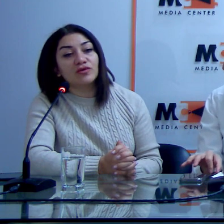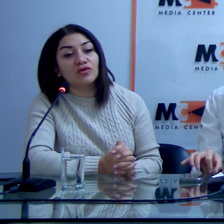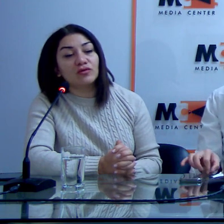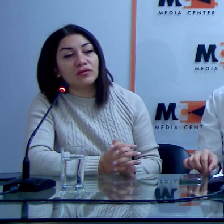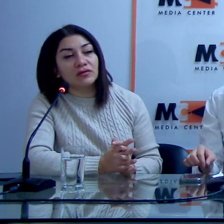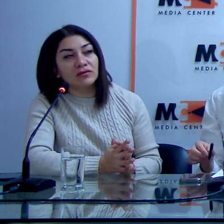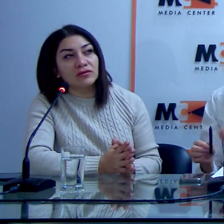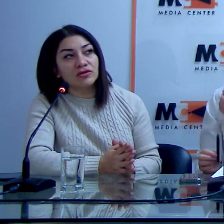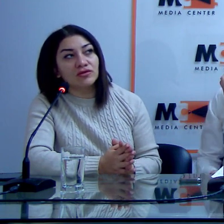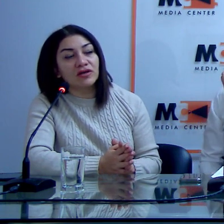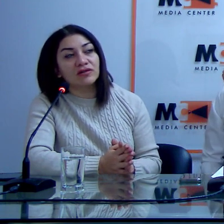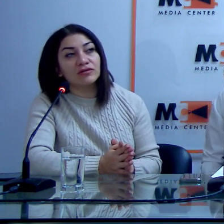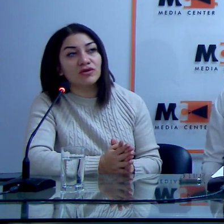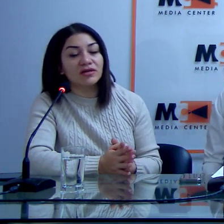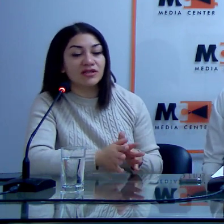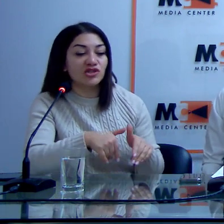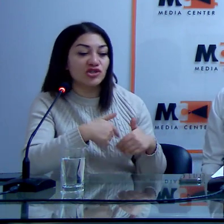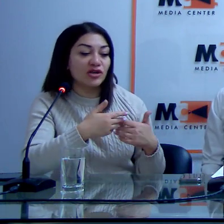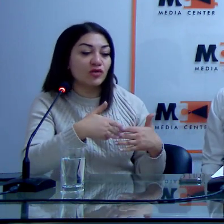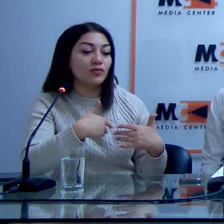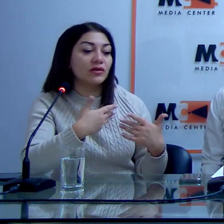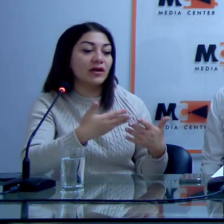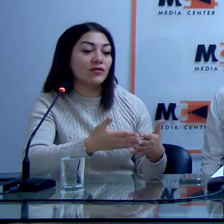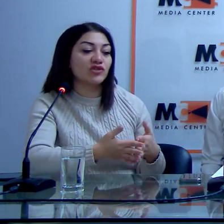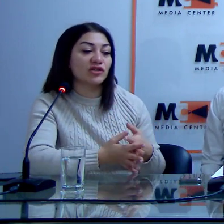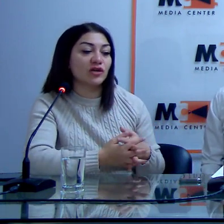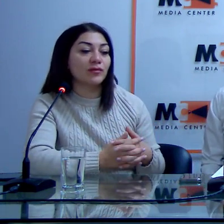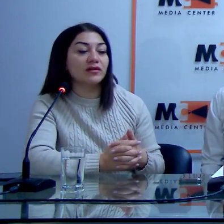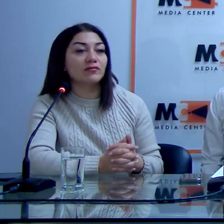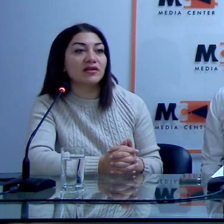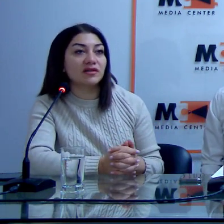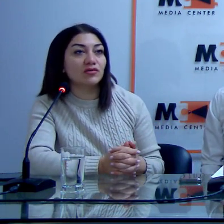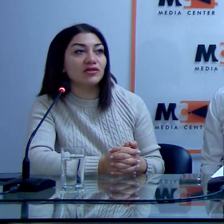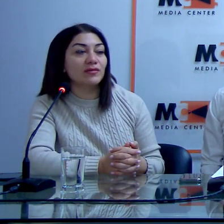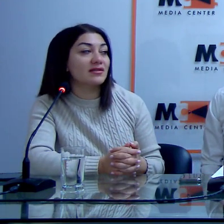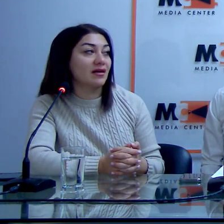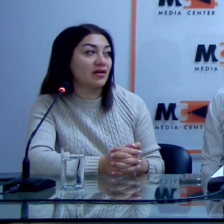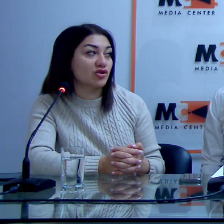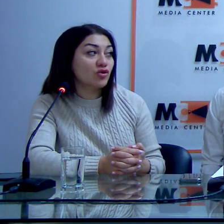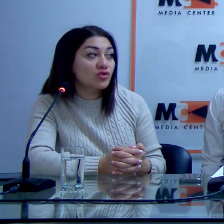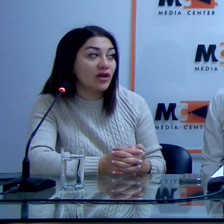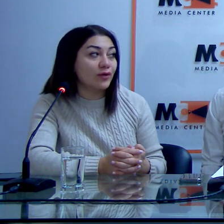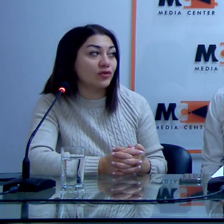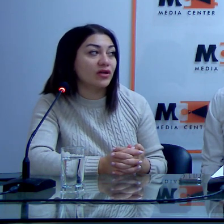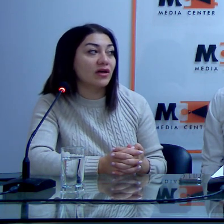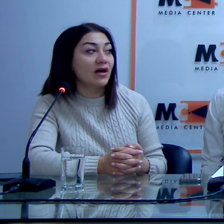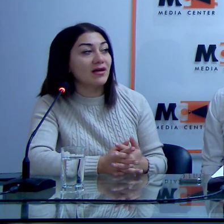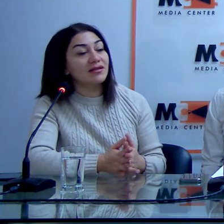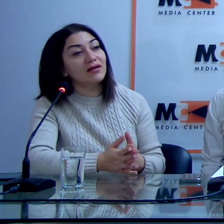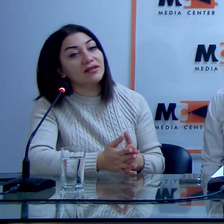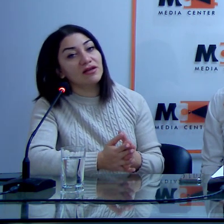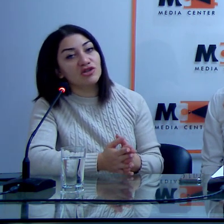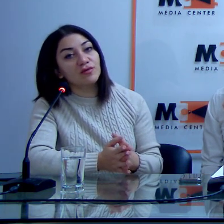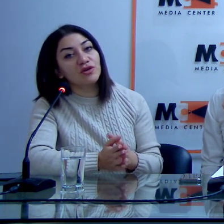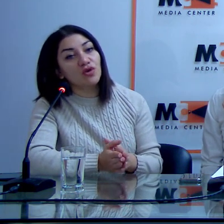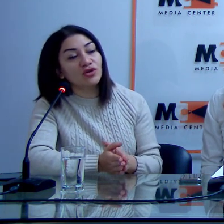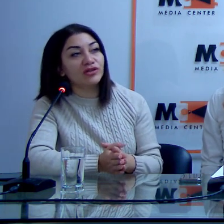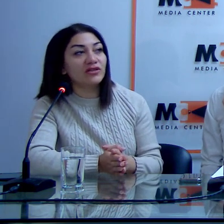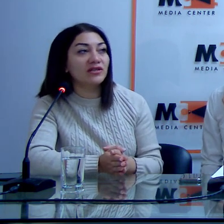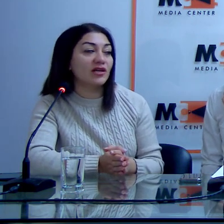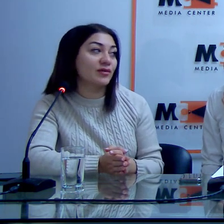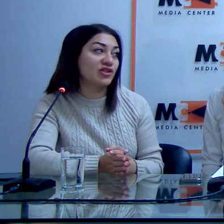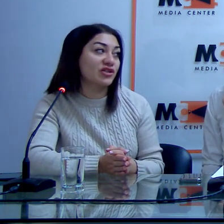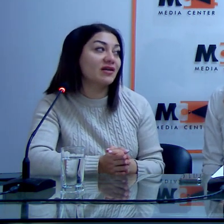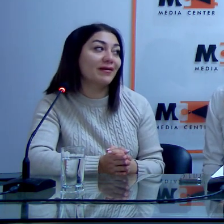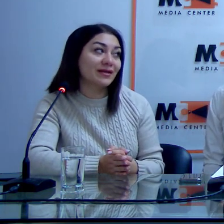այժմ սոցիալ խնդիրներով անձանց շրջանակում գնալով շատանում են բարձագույն դիմել ցանկացող ուսանողները, այստեղ արդեն առաջանում է նոր